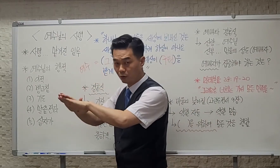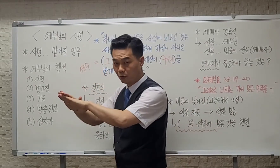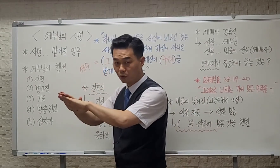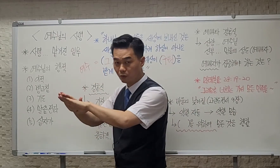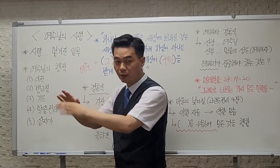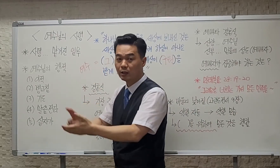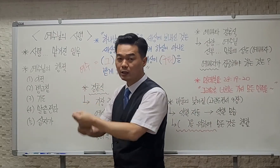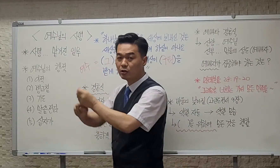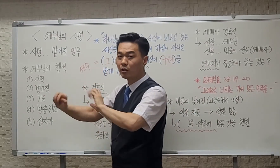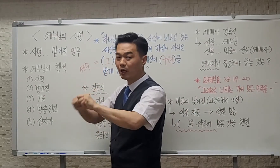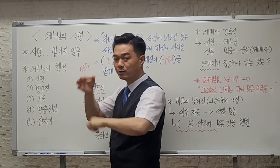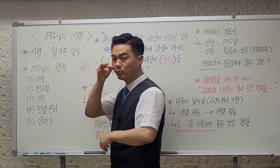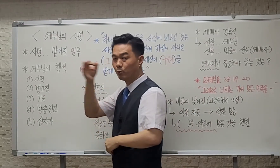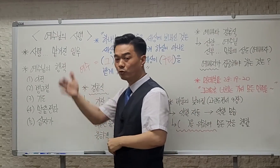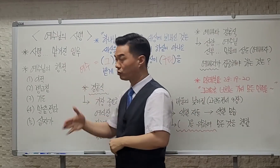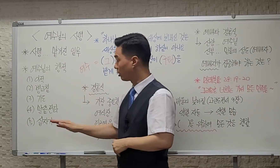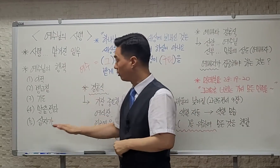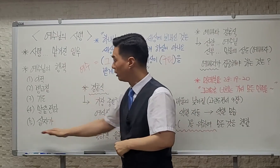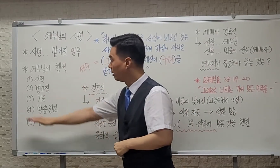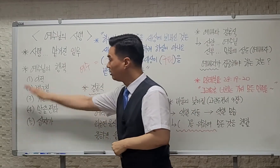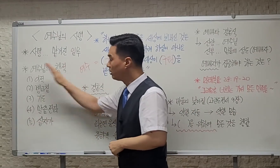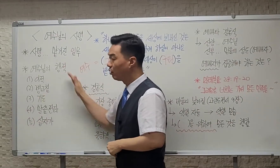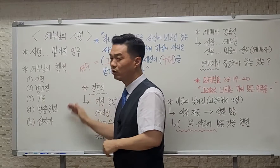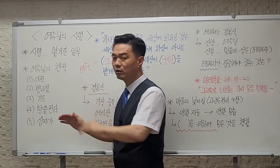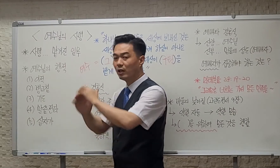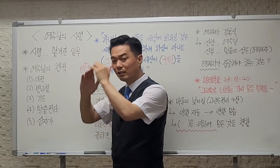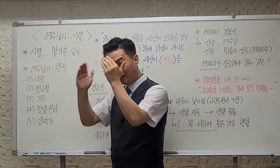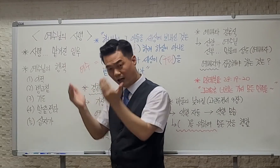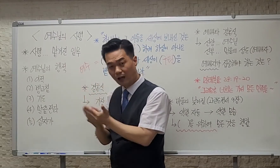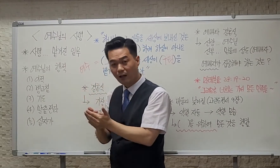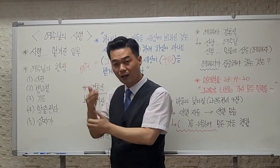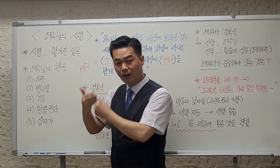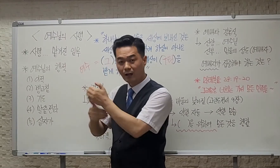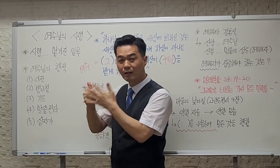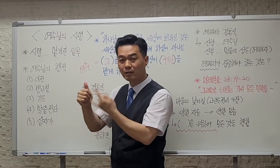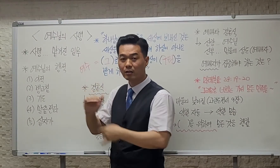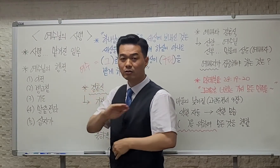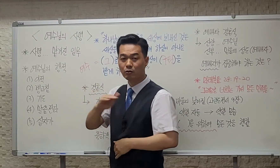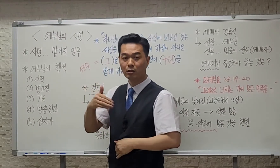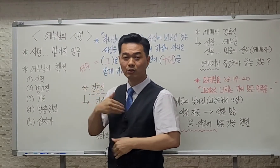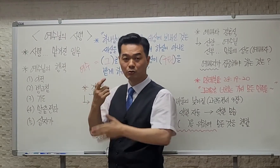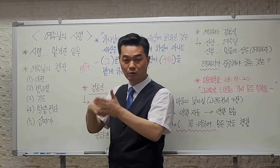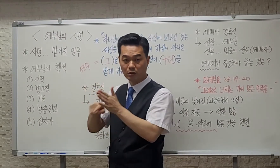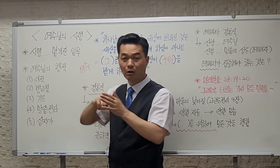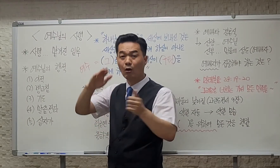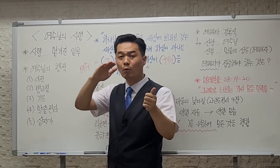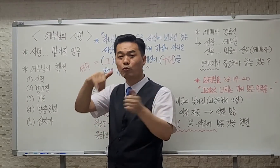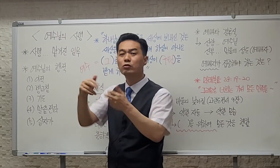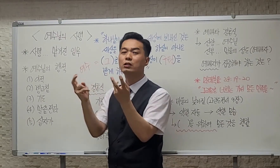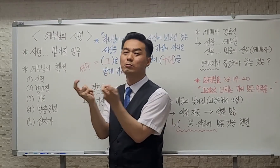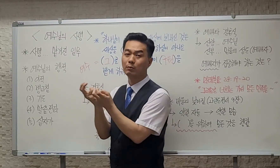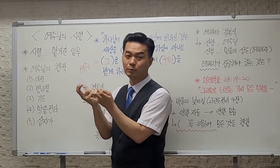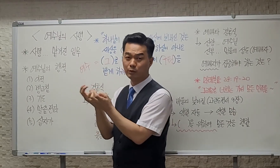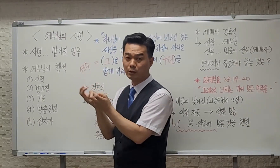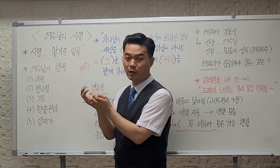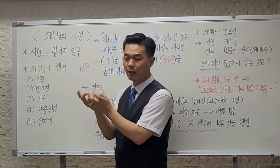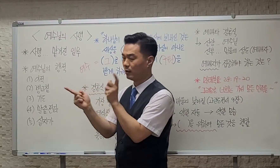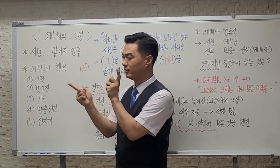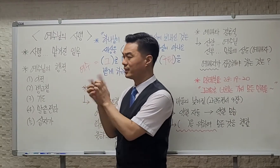두도록 이적 행하심을 보여주셨어요. 이거는 다 하나님께서 우리들을 위해서 부르시는 방법들인데,